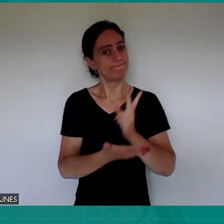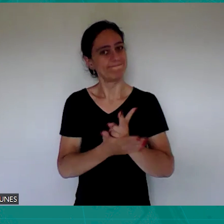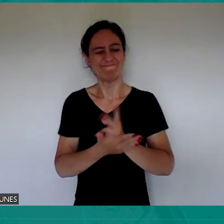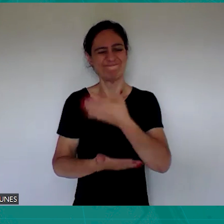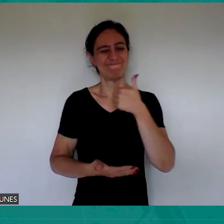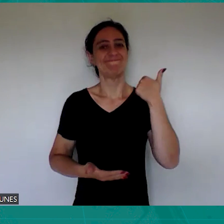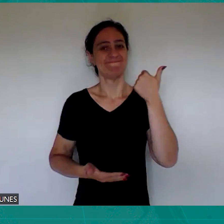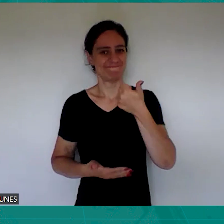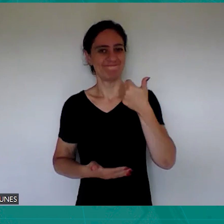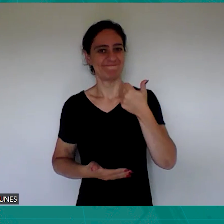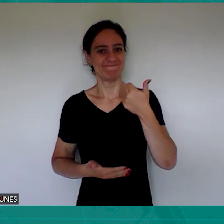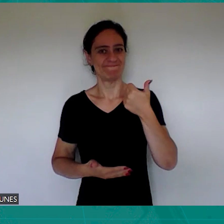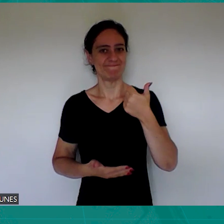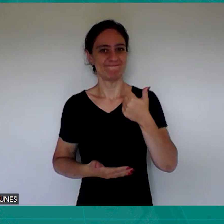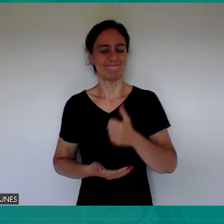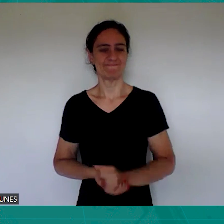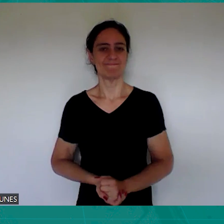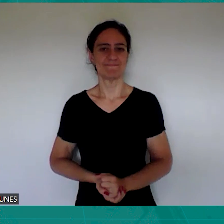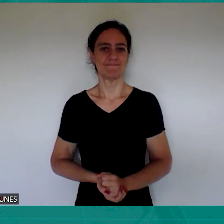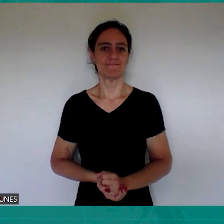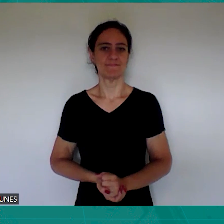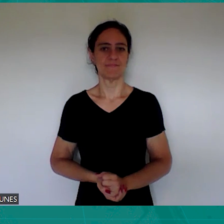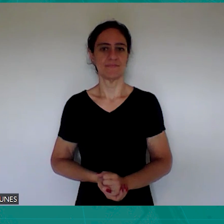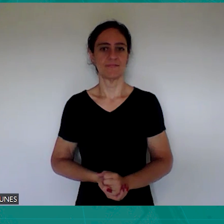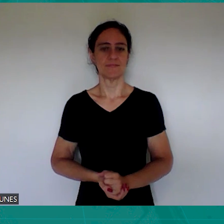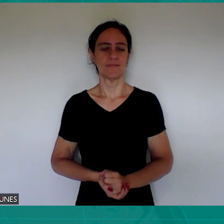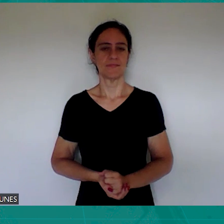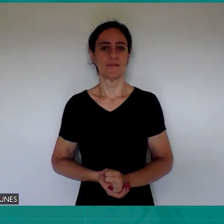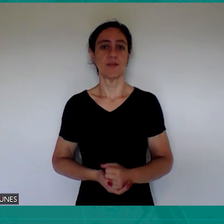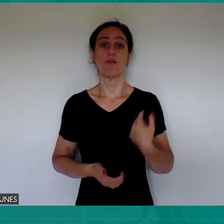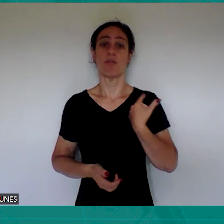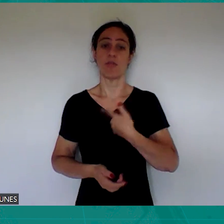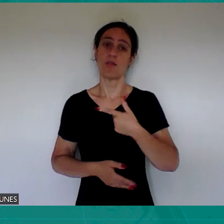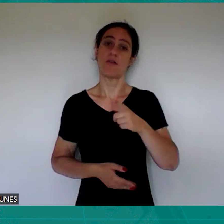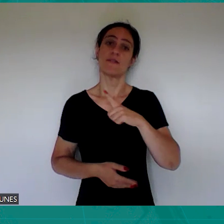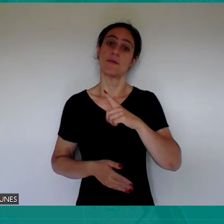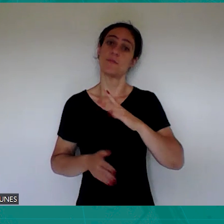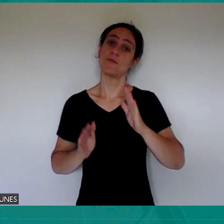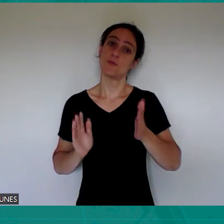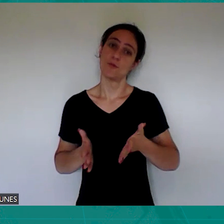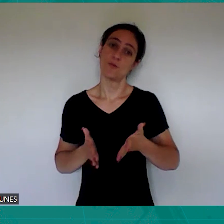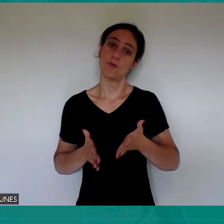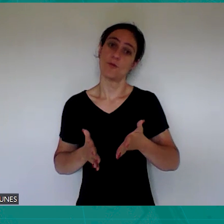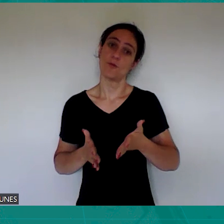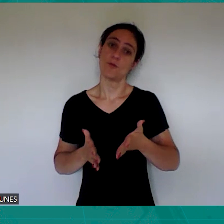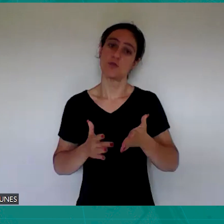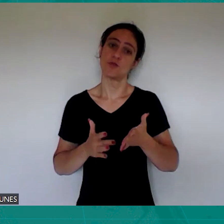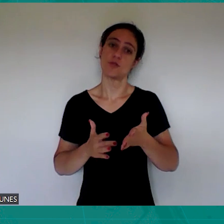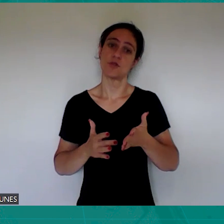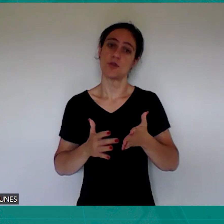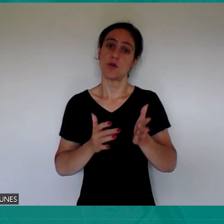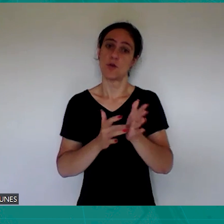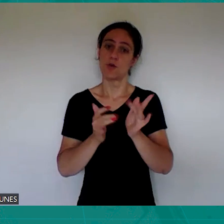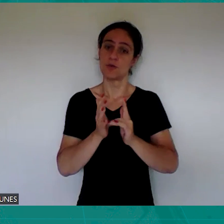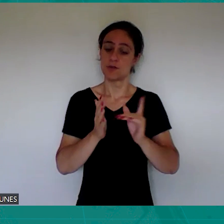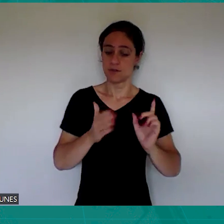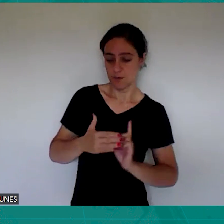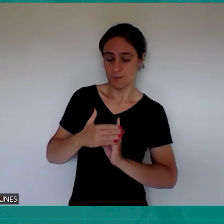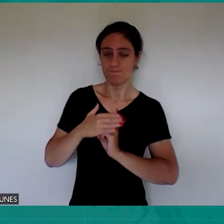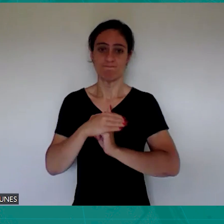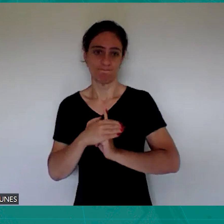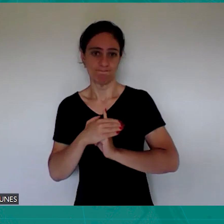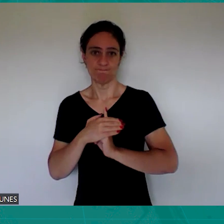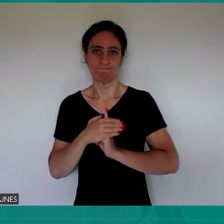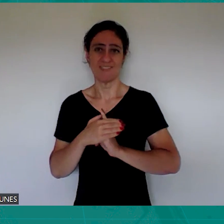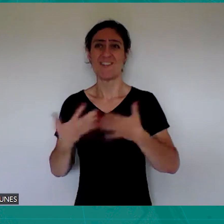melhor? Irmãos, é isso nós temos hoje o Senhor com você. Se você lamenta o fato de ter